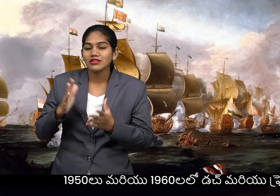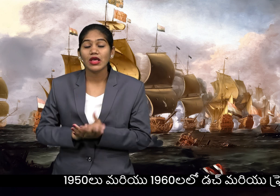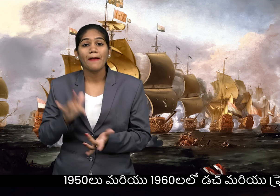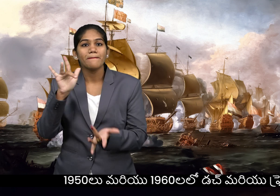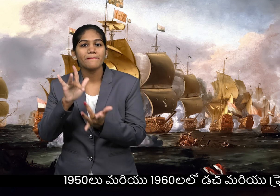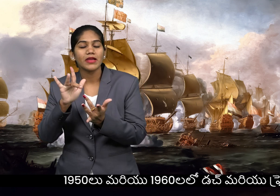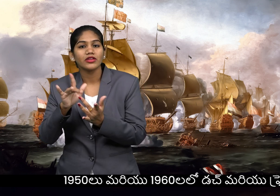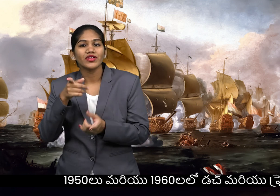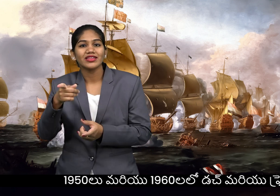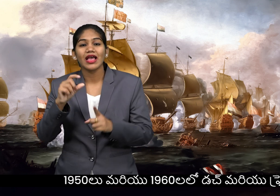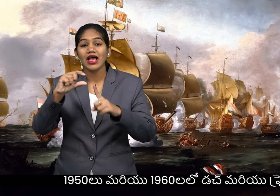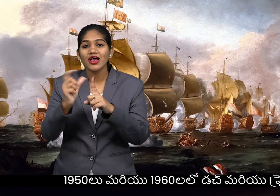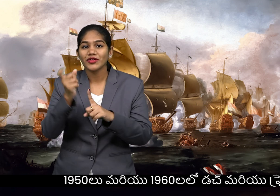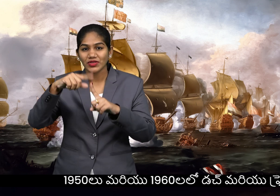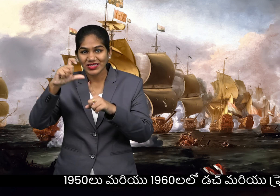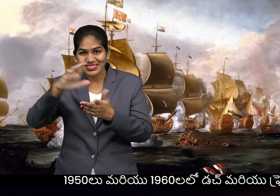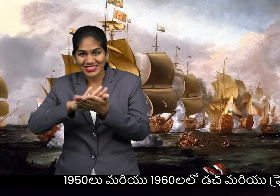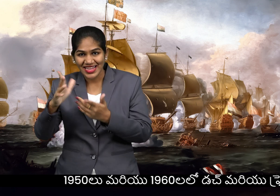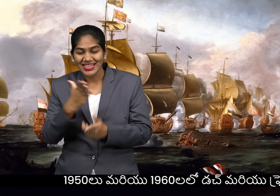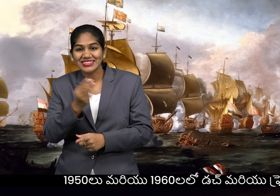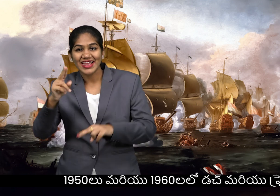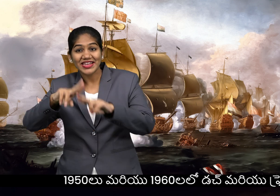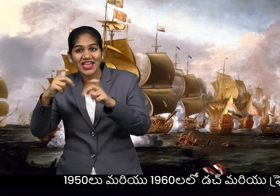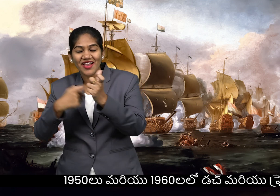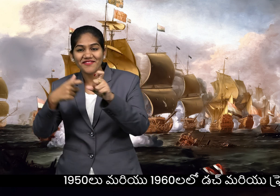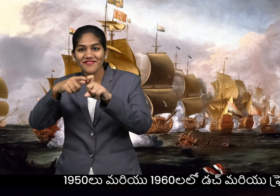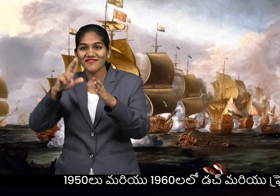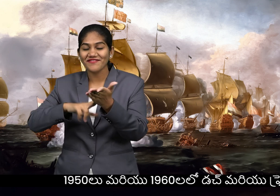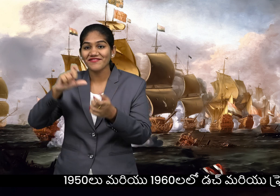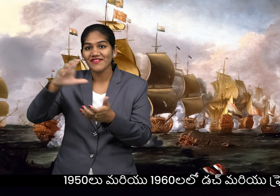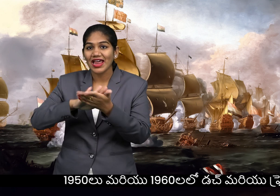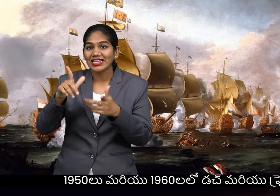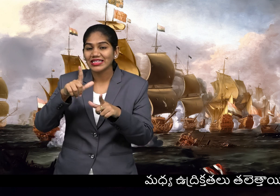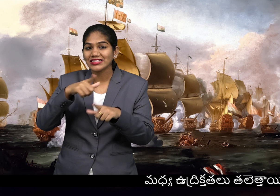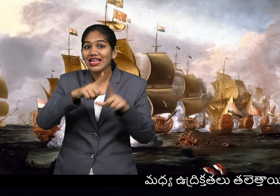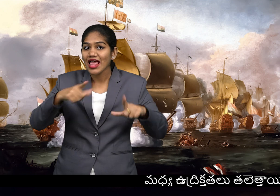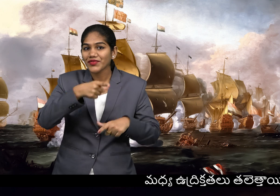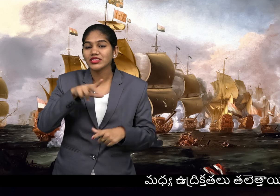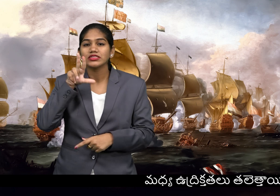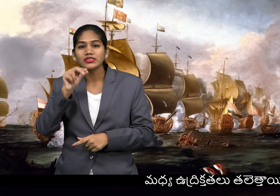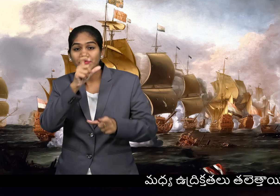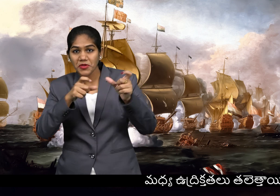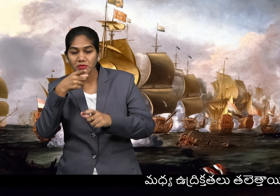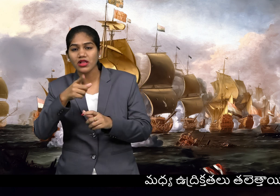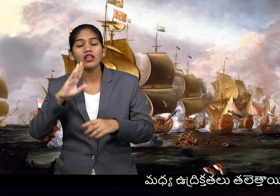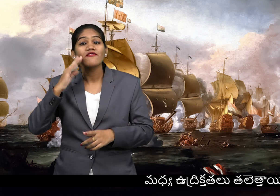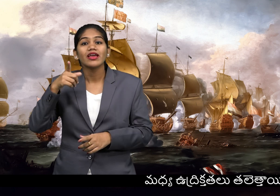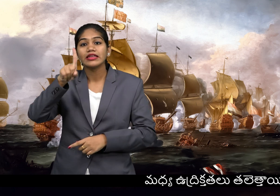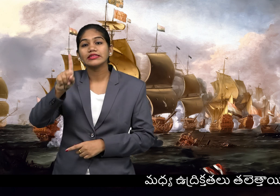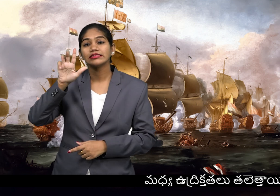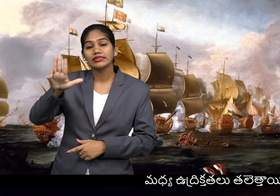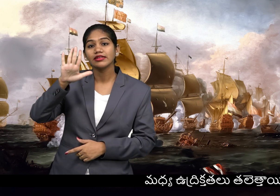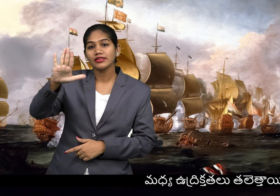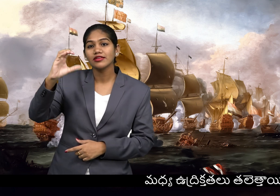1950 మరియు 1960లలో డచ్ మరియు ఫ్రెంచ్ మాట్లాడేవారి మధ్య ఉద్రిక్తతలు